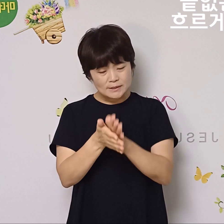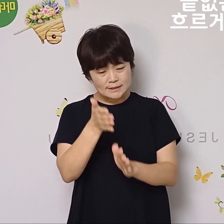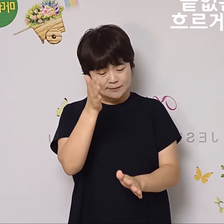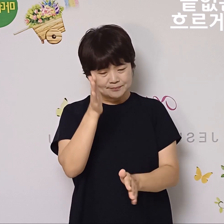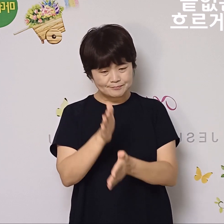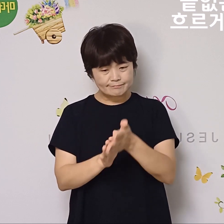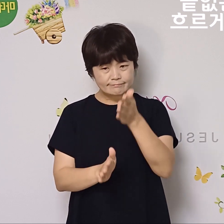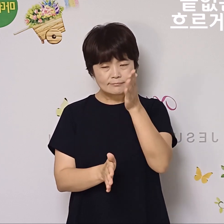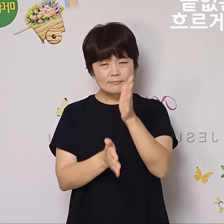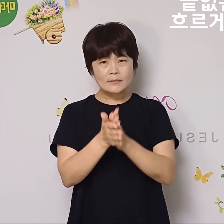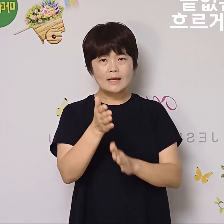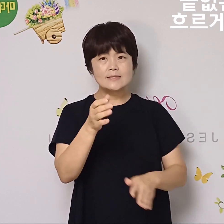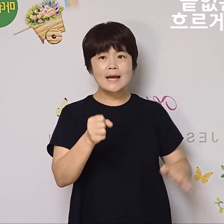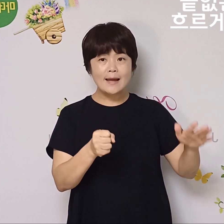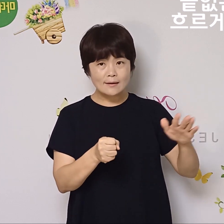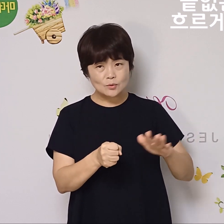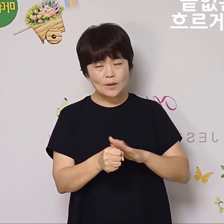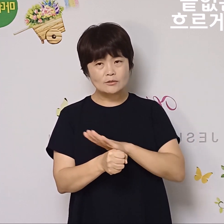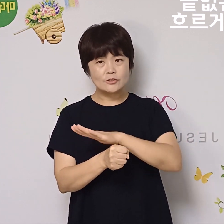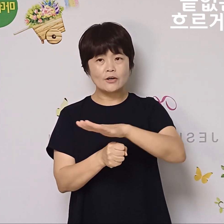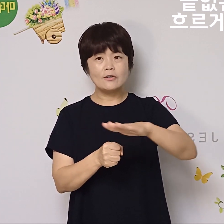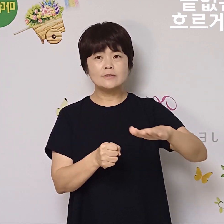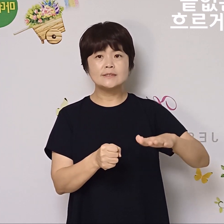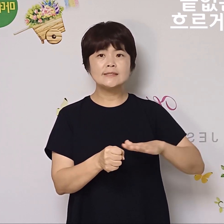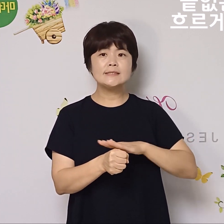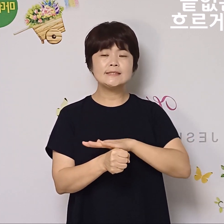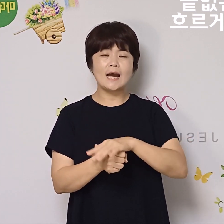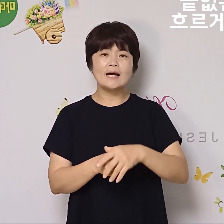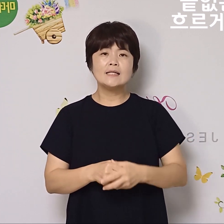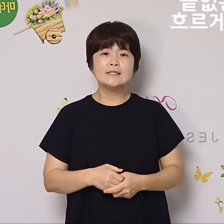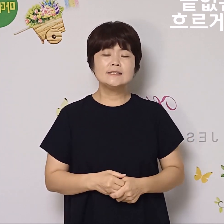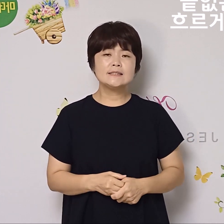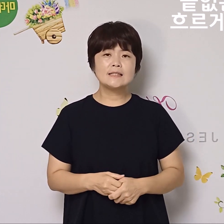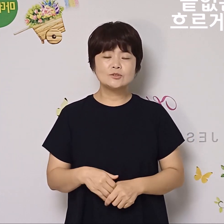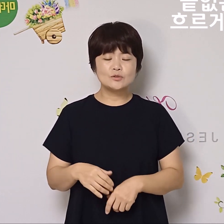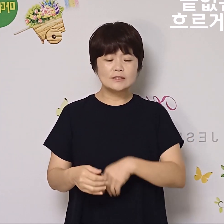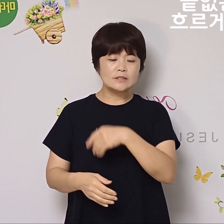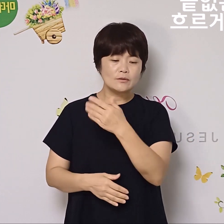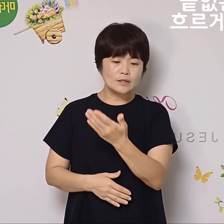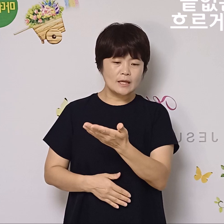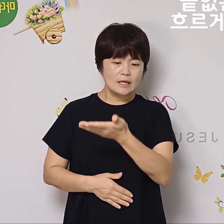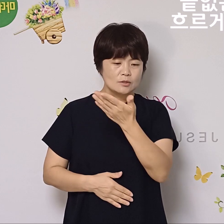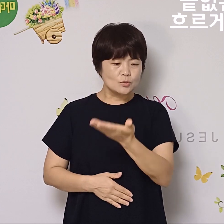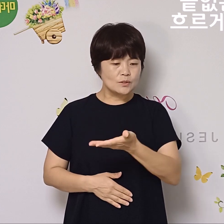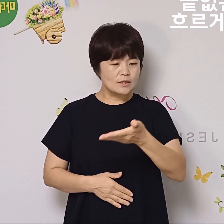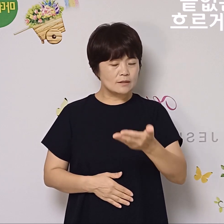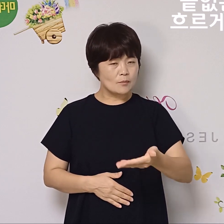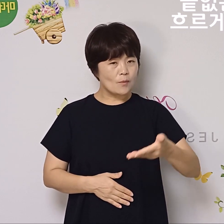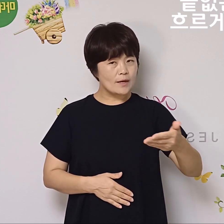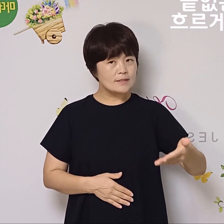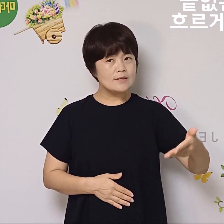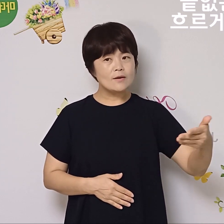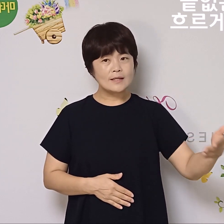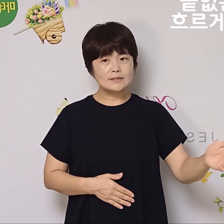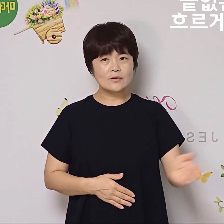끝없는 사랑 똑같고요. 흐르다는 수화는요. 이렇게 손이 이렇게 뭔가 흘러가는 거예요.